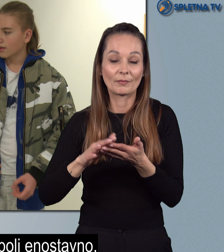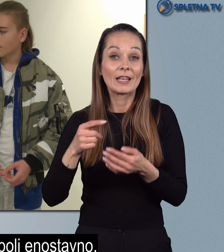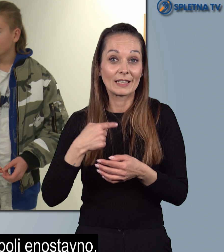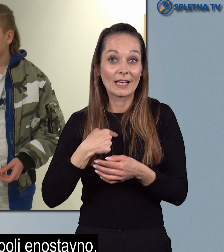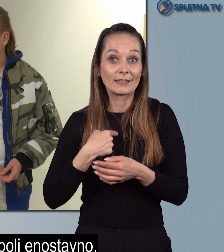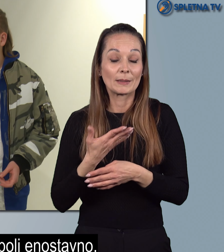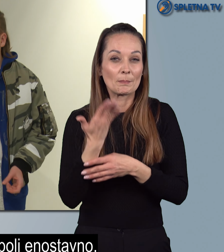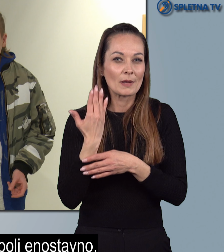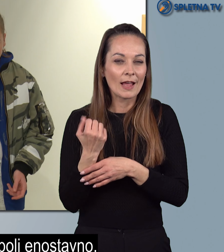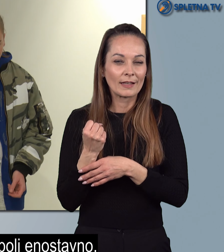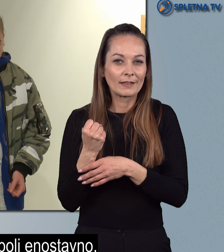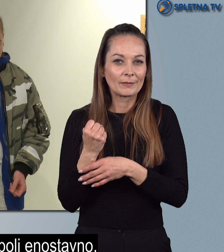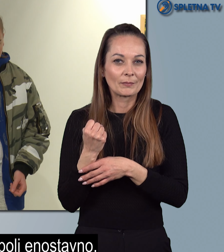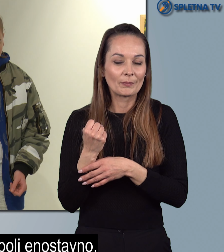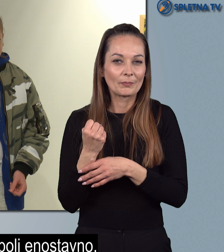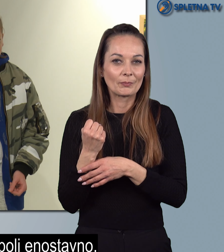sem